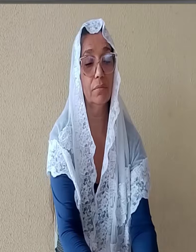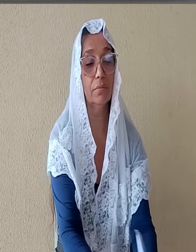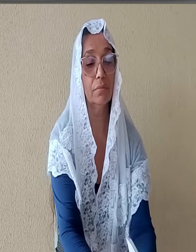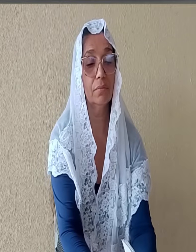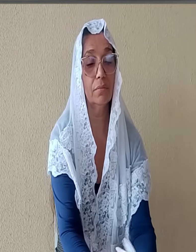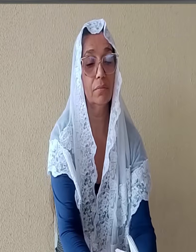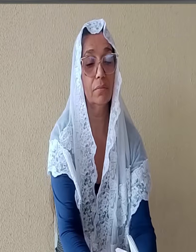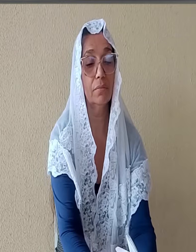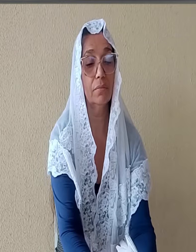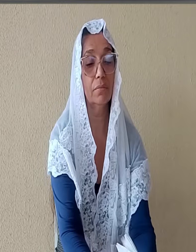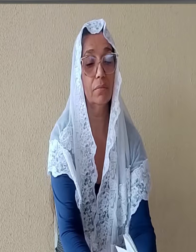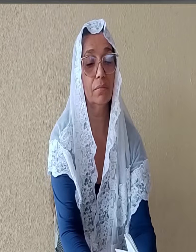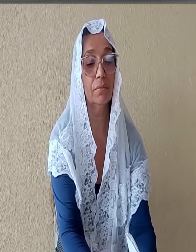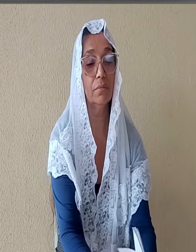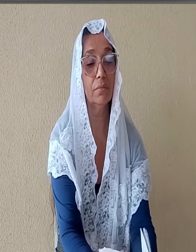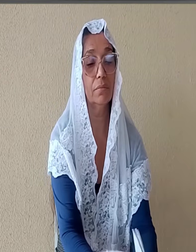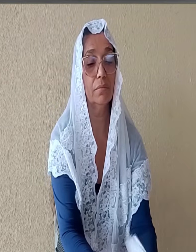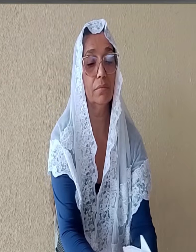3:7-4.